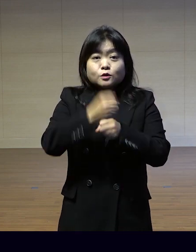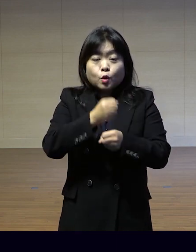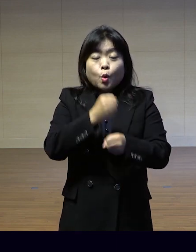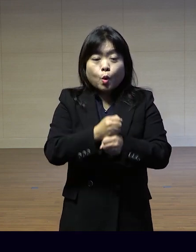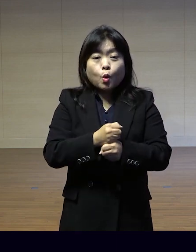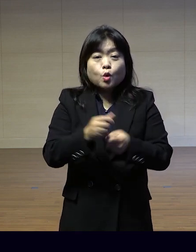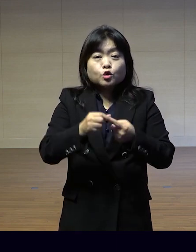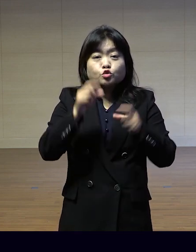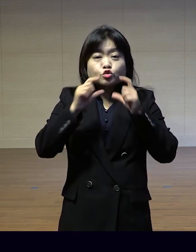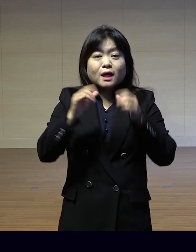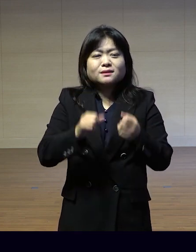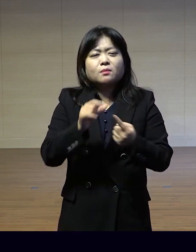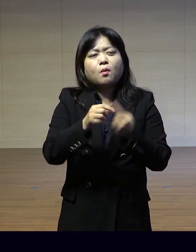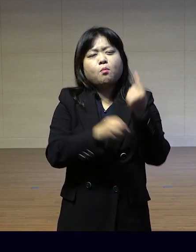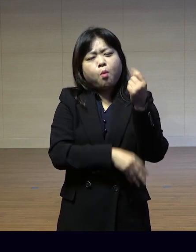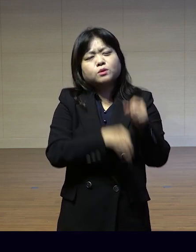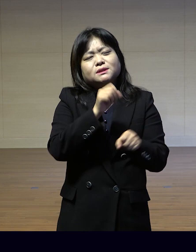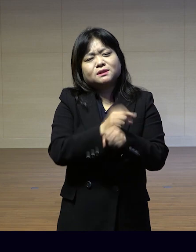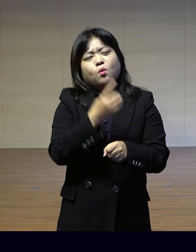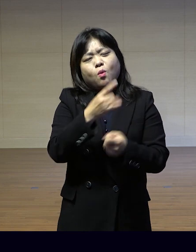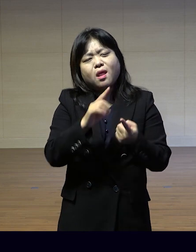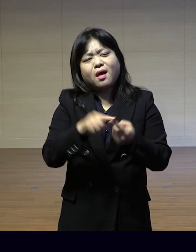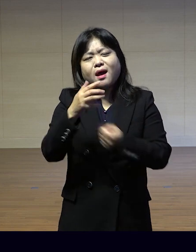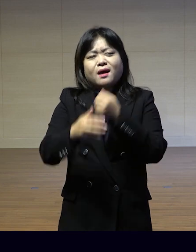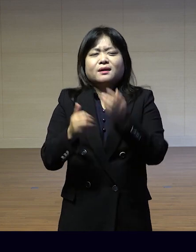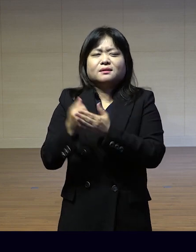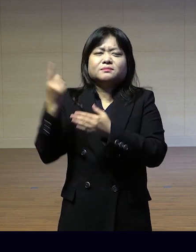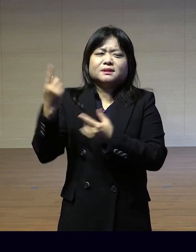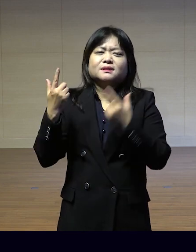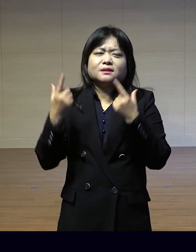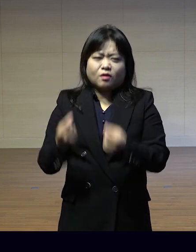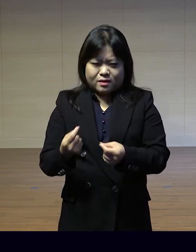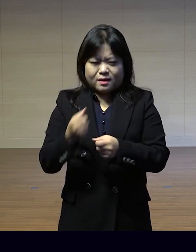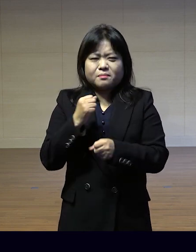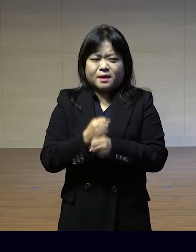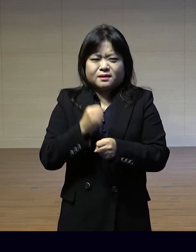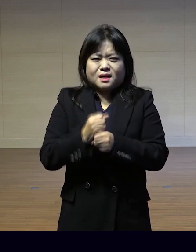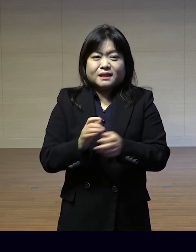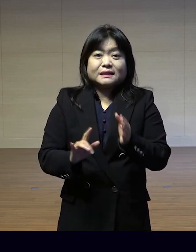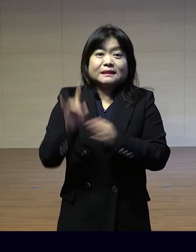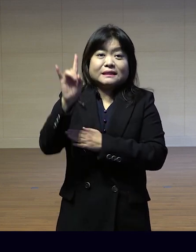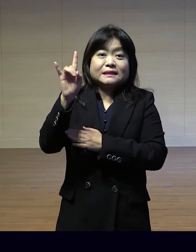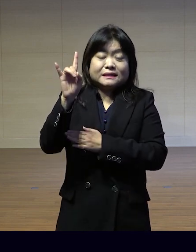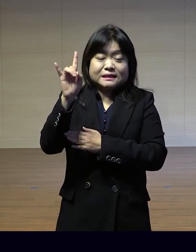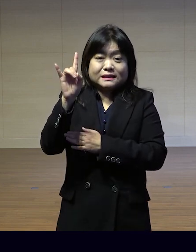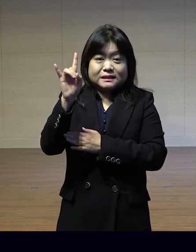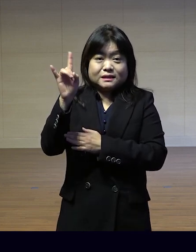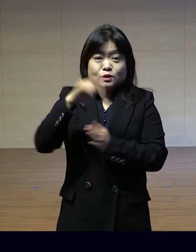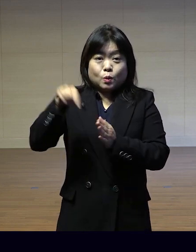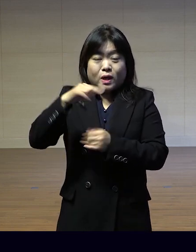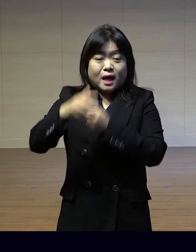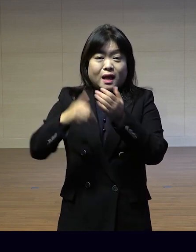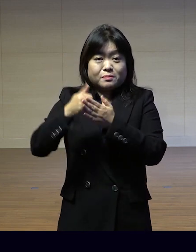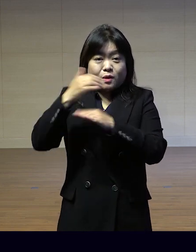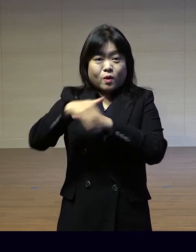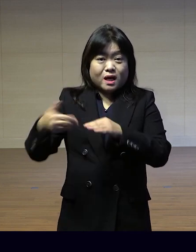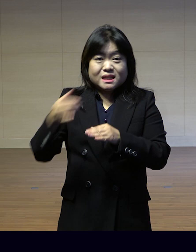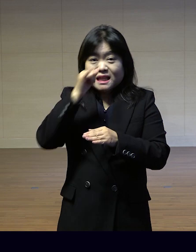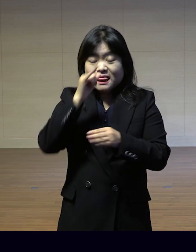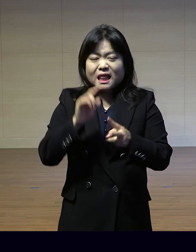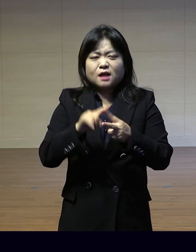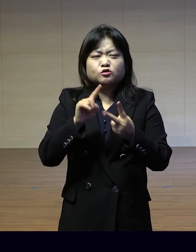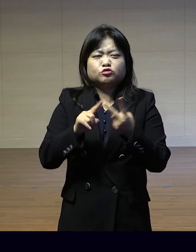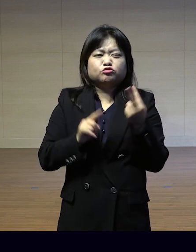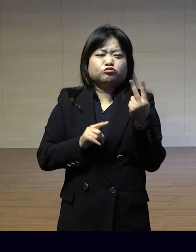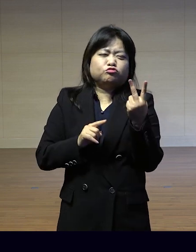창조주를 주장해서 원래 본질이 신에 의해서 그 기린 속에 들어가 있다, 들어져 보냈다,